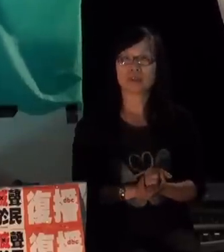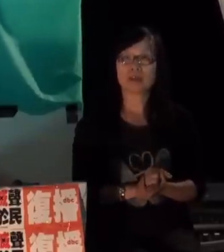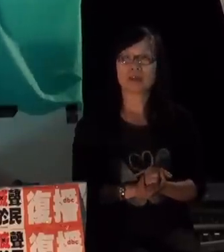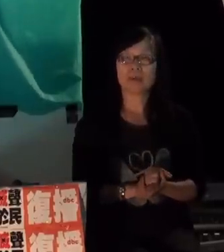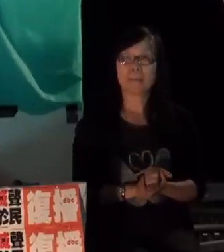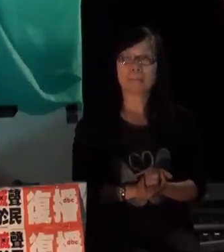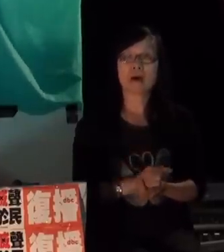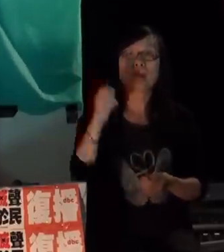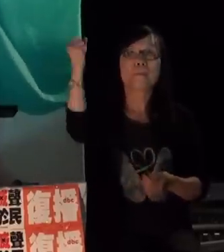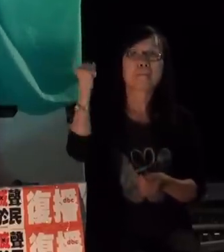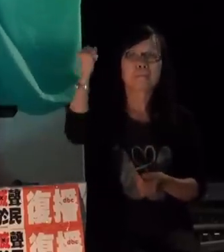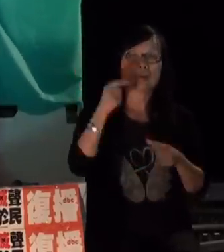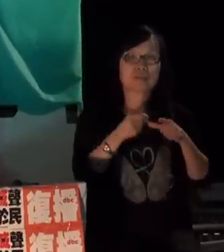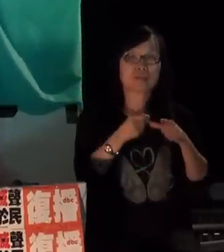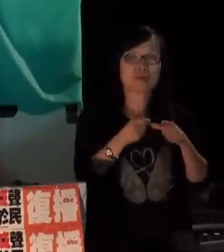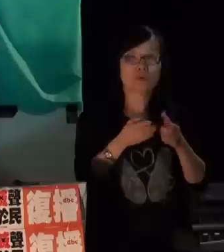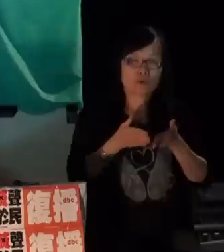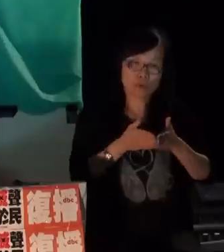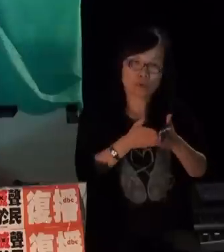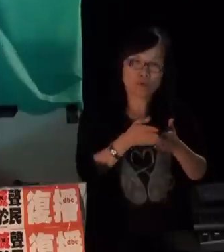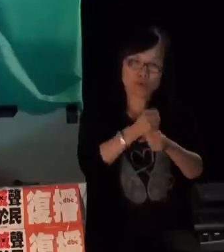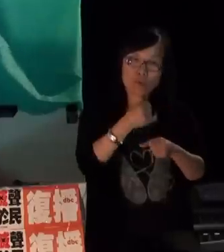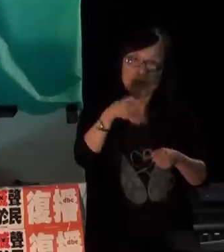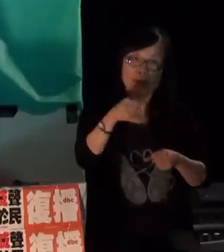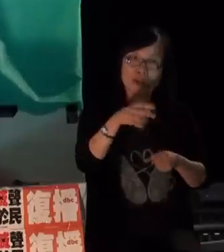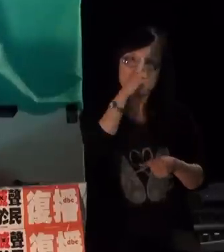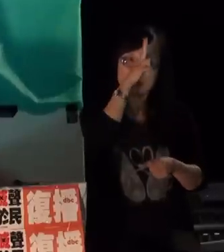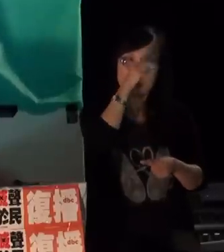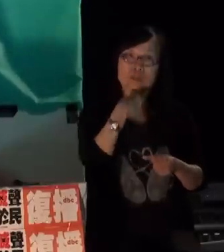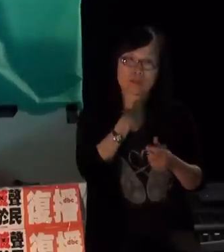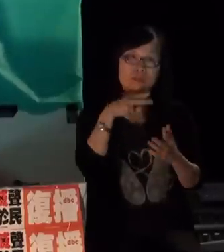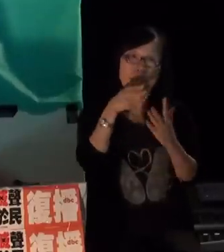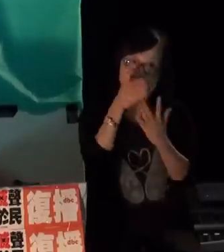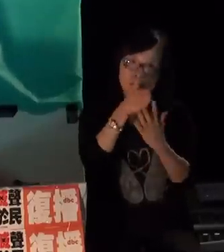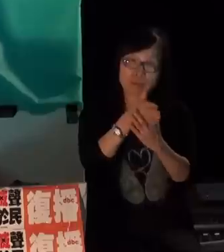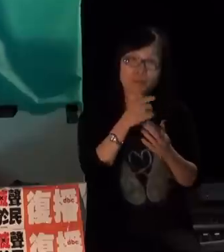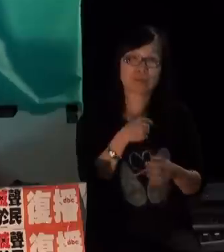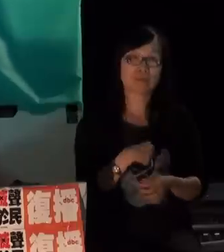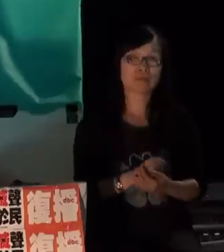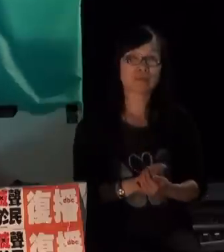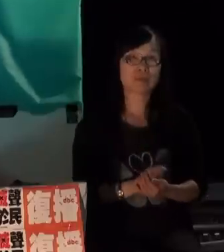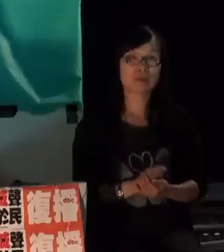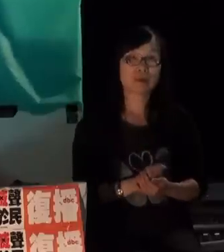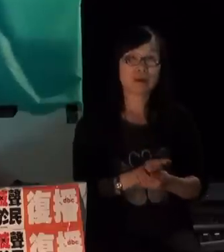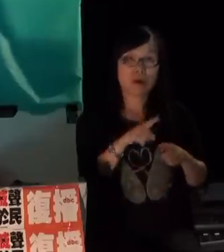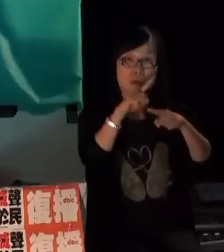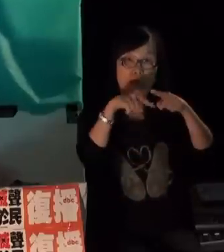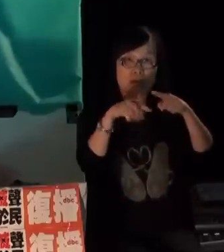呢個巴士公司或者小輪做唔到嘢，咁政府要介入噶嘛？ 係啊， 喂，大氣電